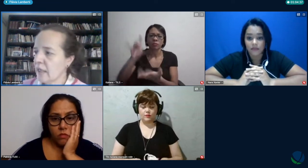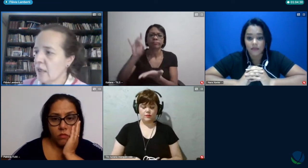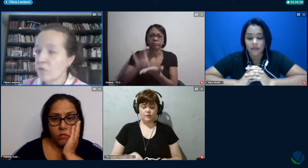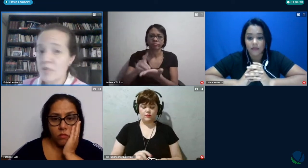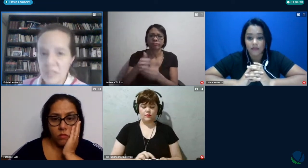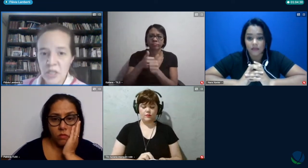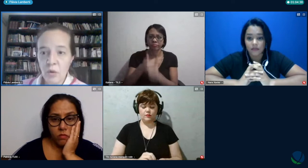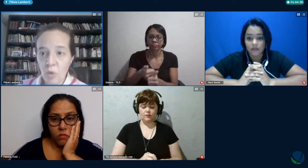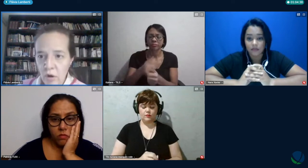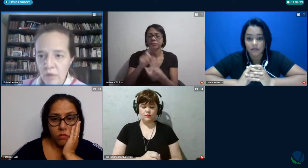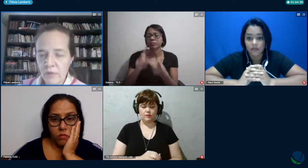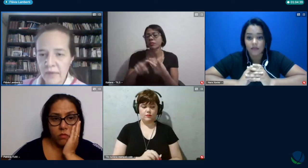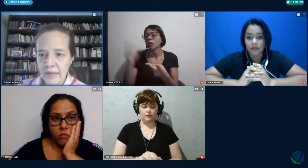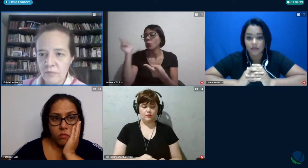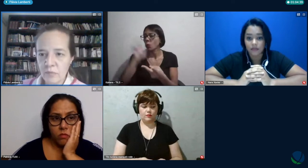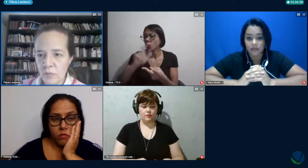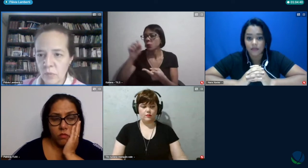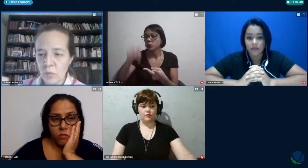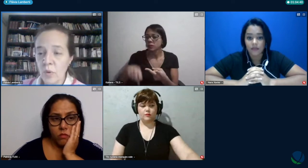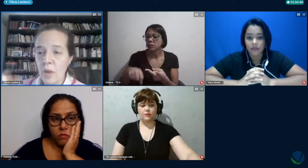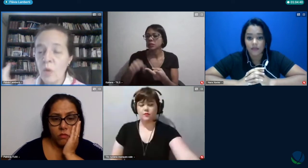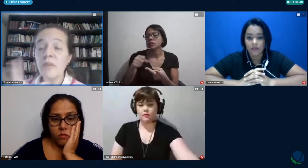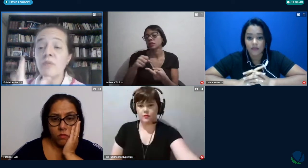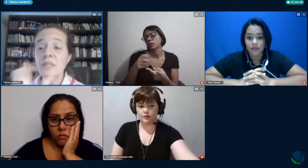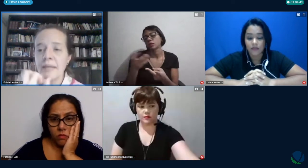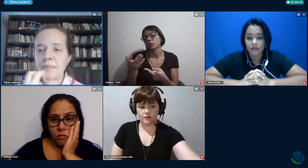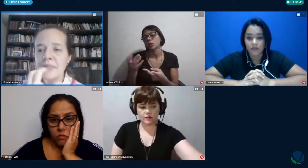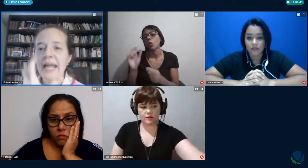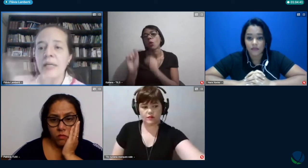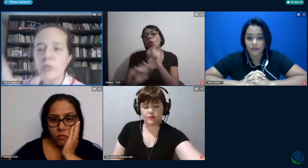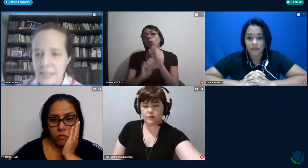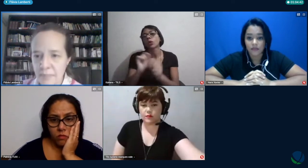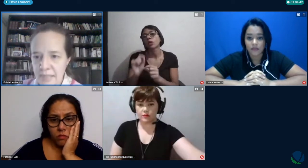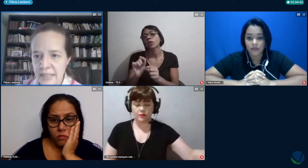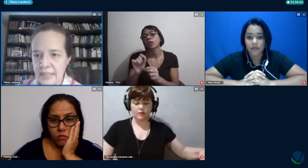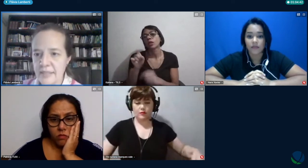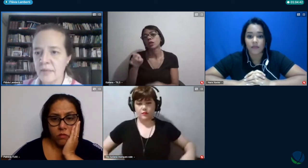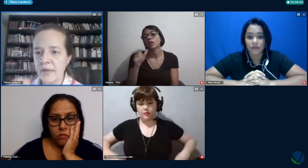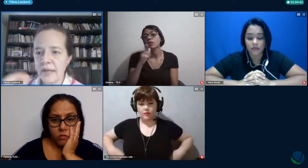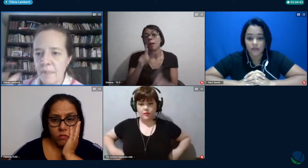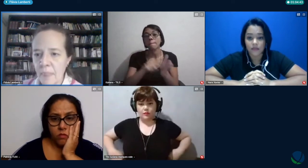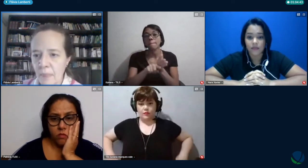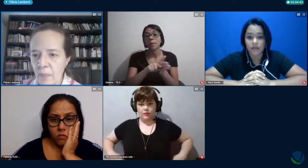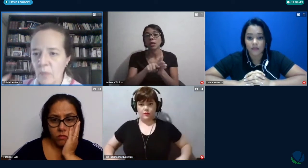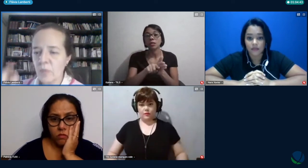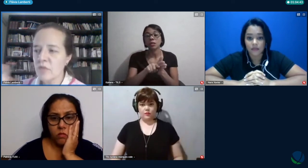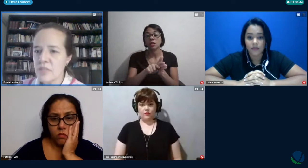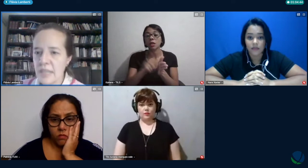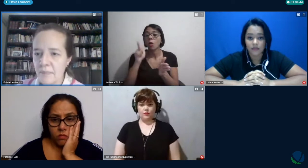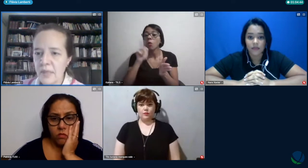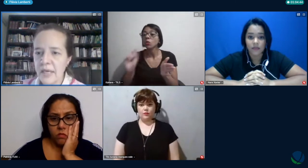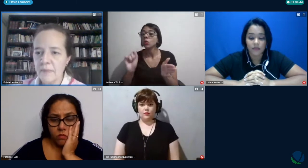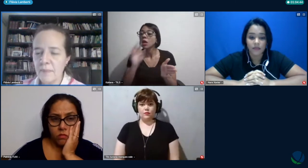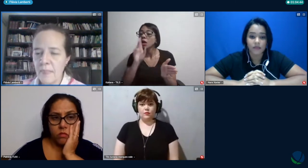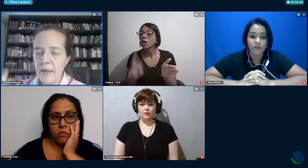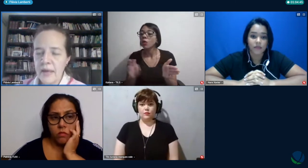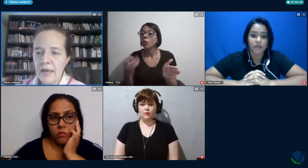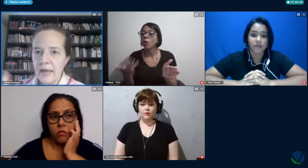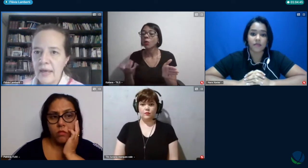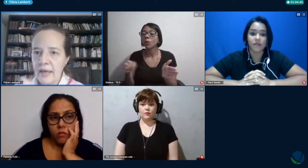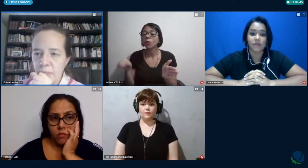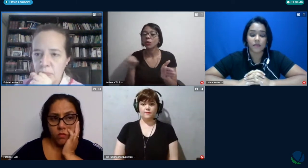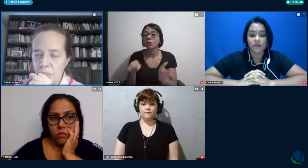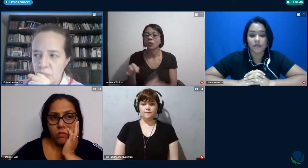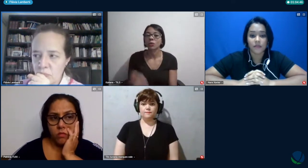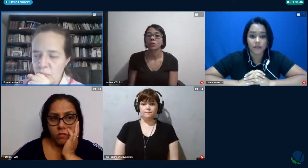né, que você chegou, né, o que você extraiu dessa pesquisa, né, o que você